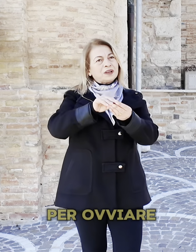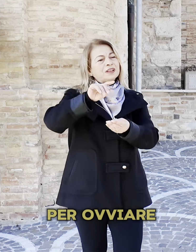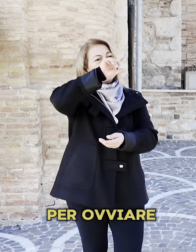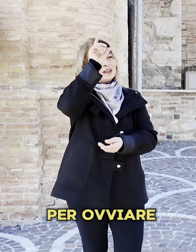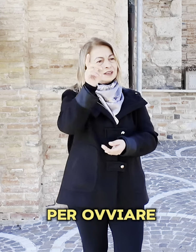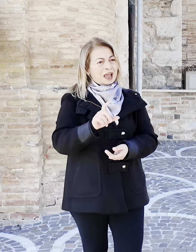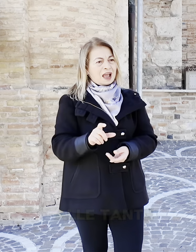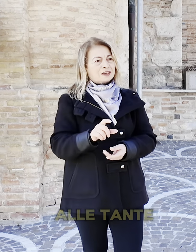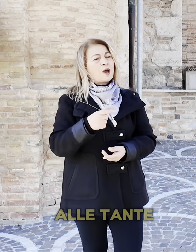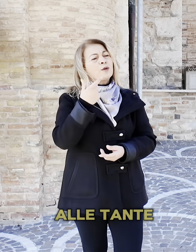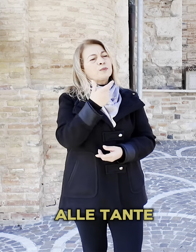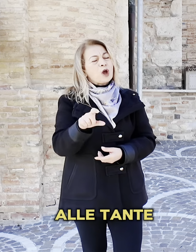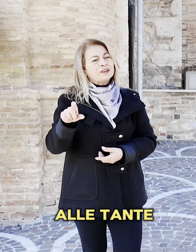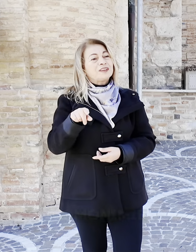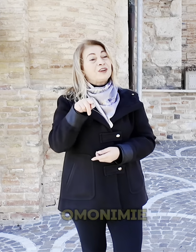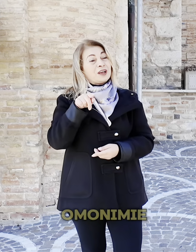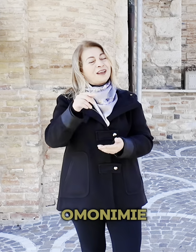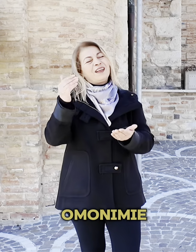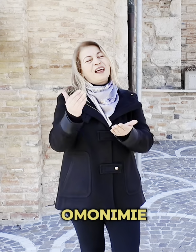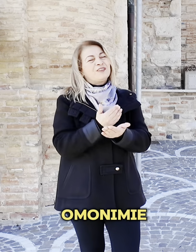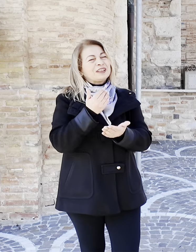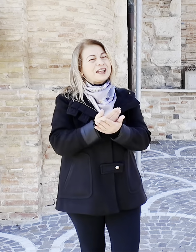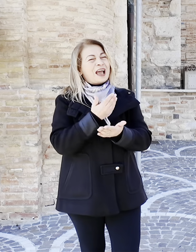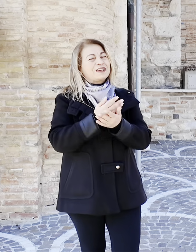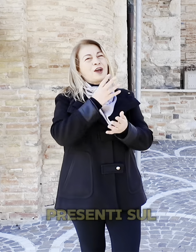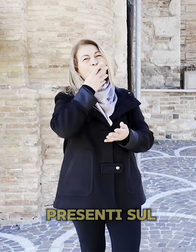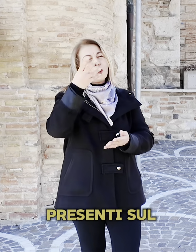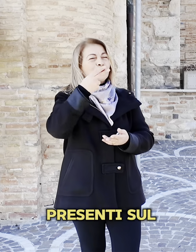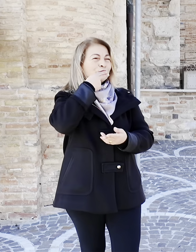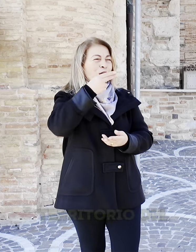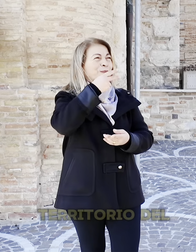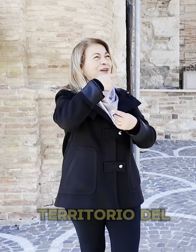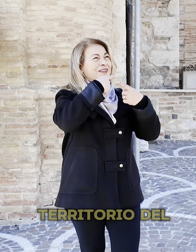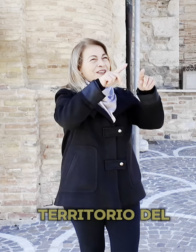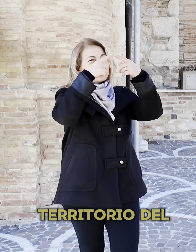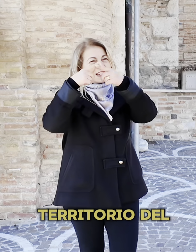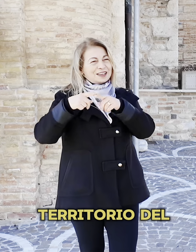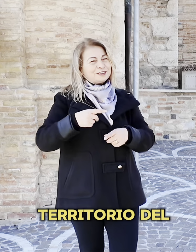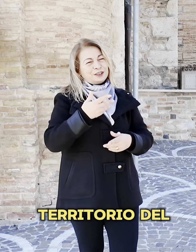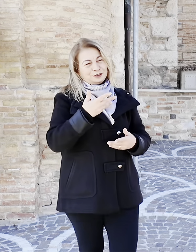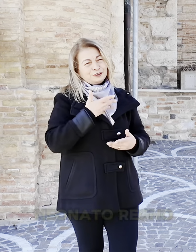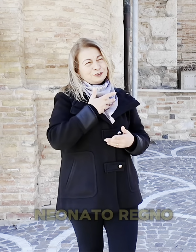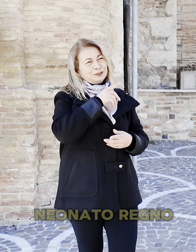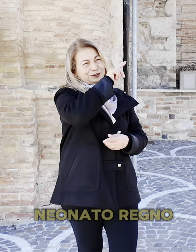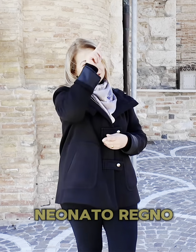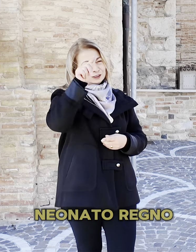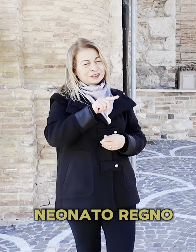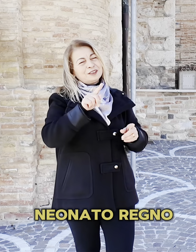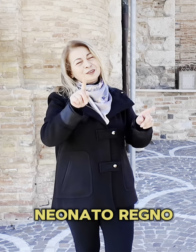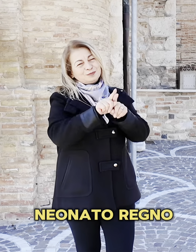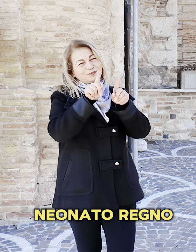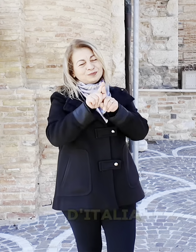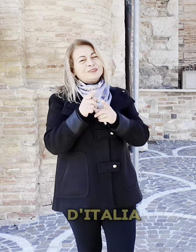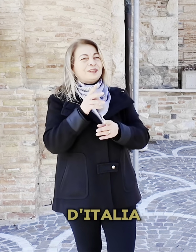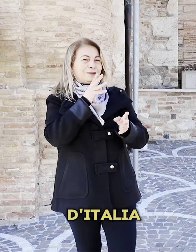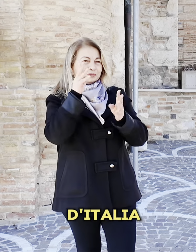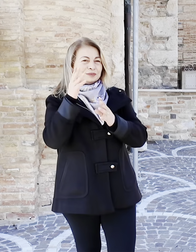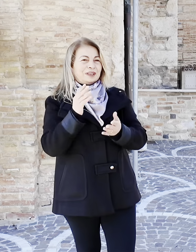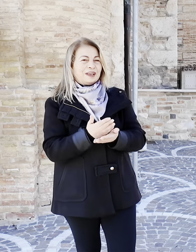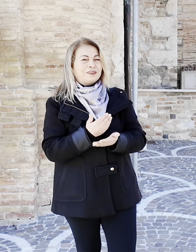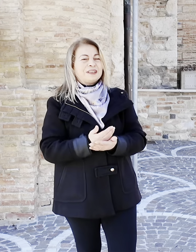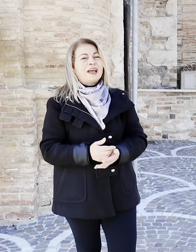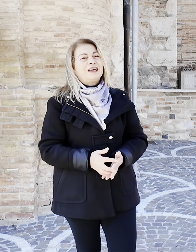per ovviare alle tante omonimie presenti sul territorio del neonato Regno